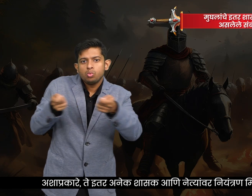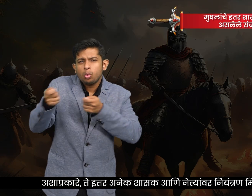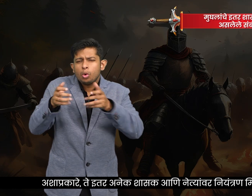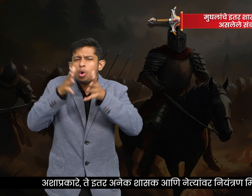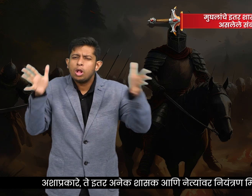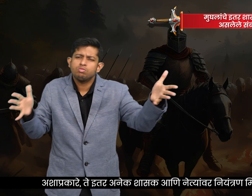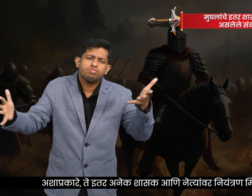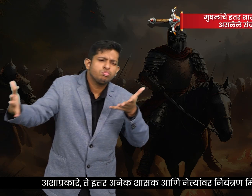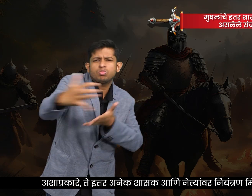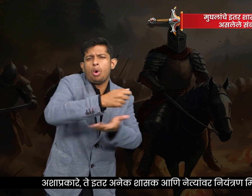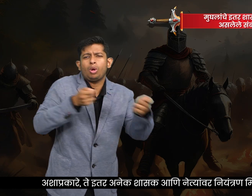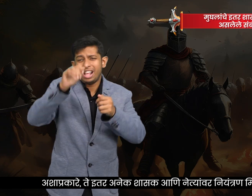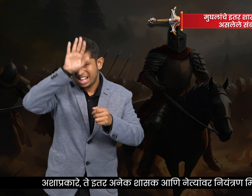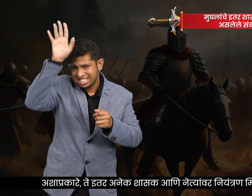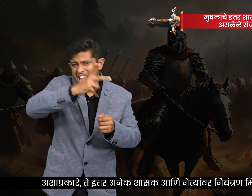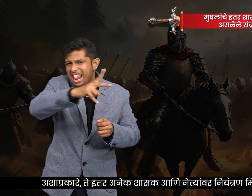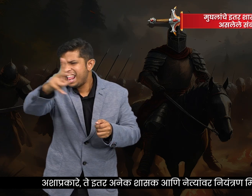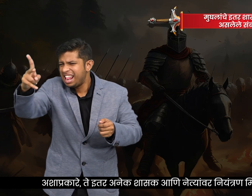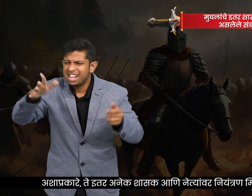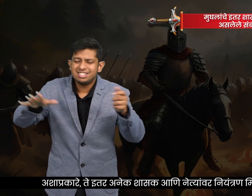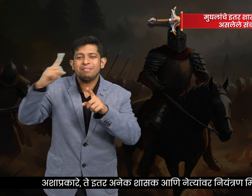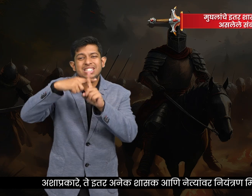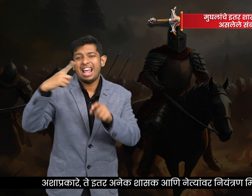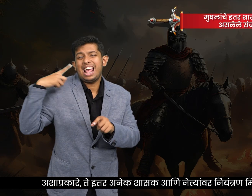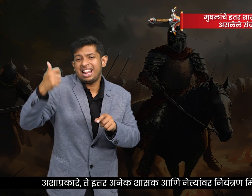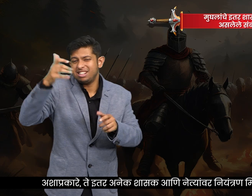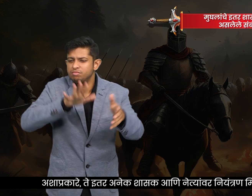शासन आणि नेत्यांवर नियंत्रण ठेवू शकले.